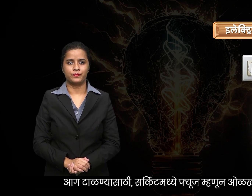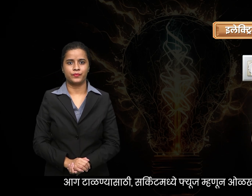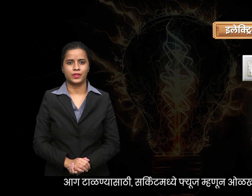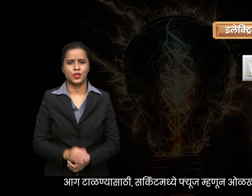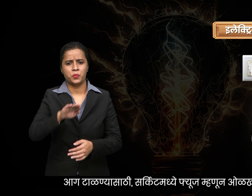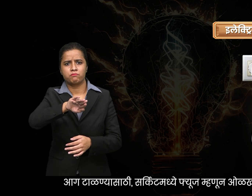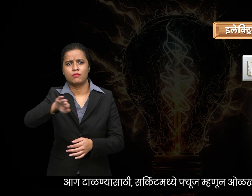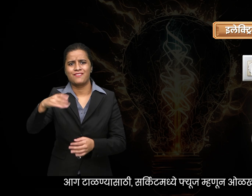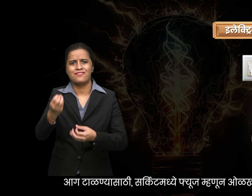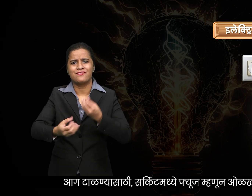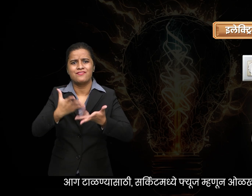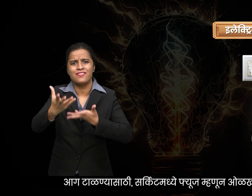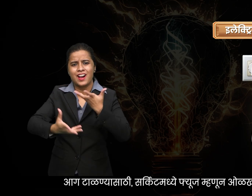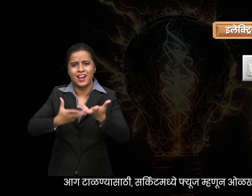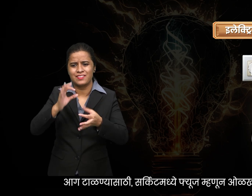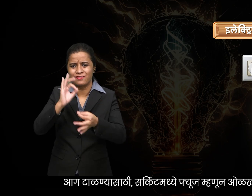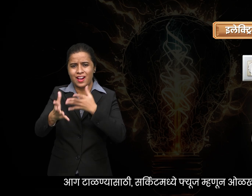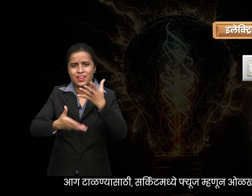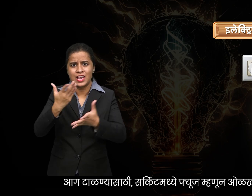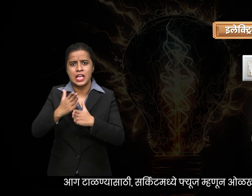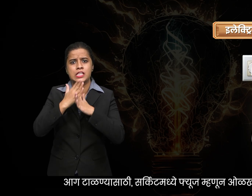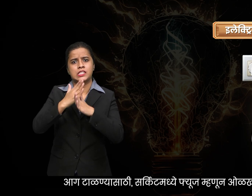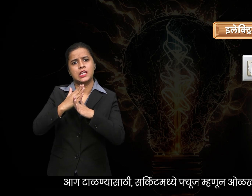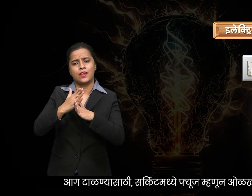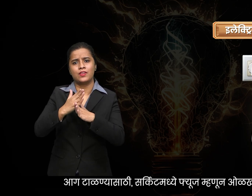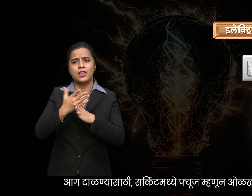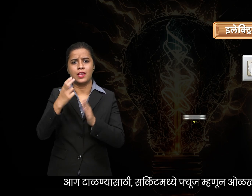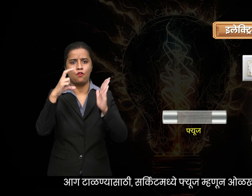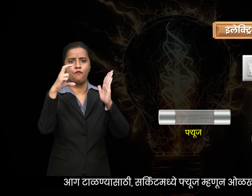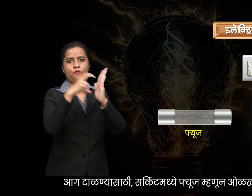आग टाळण्यासाठी सर्किटमध्ये फ्यूज म्हणून ओळखले जाणारे